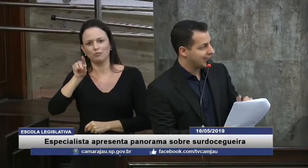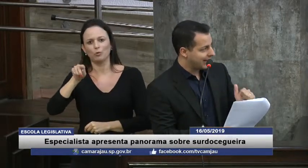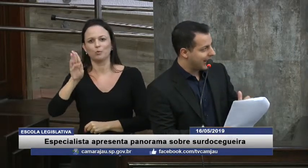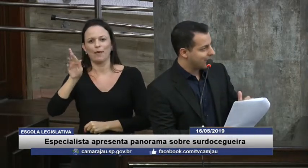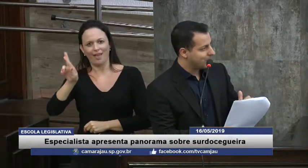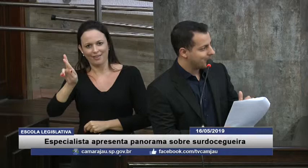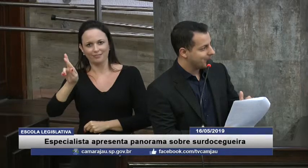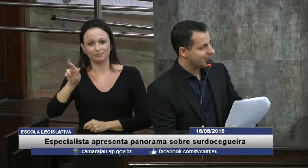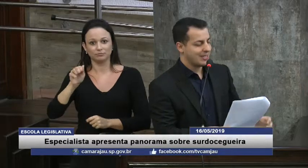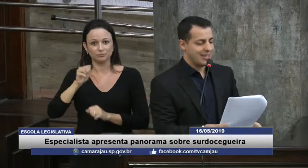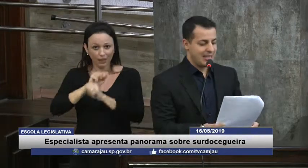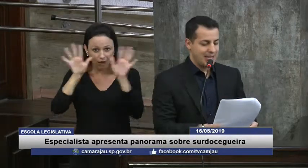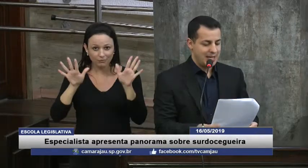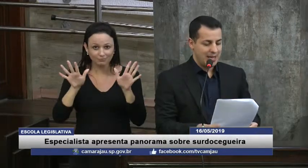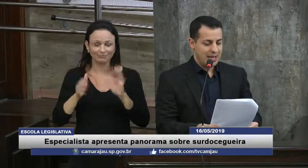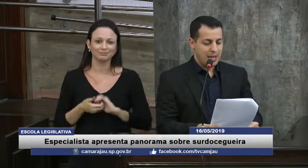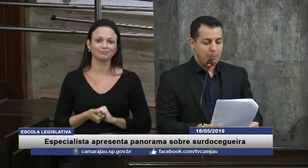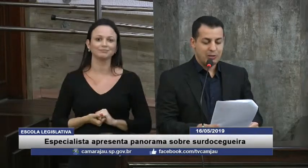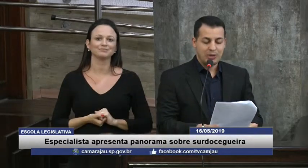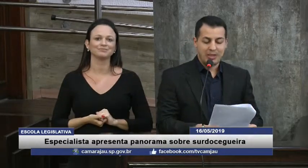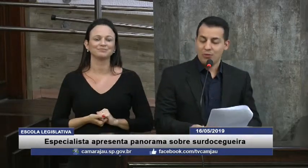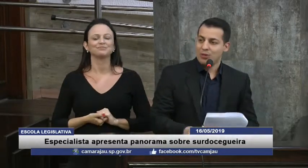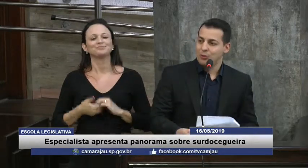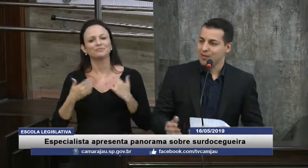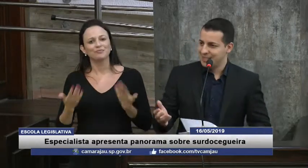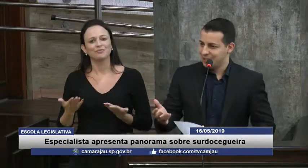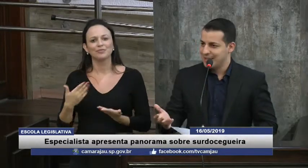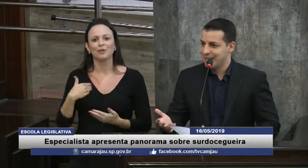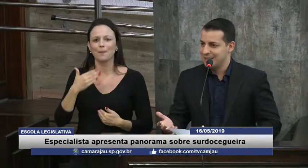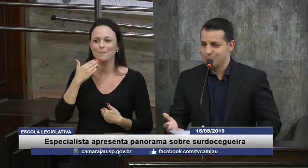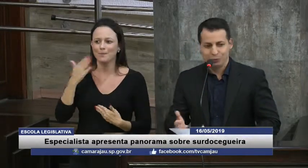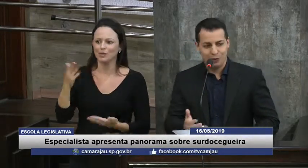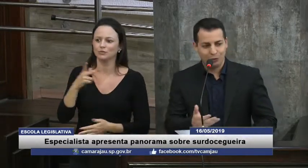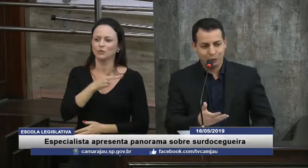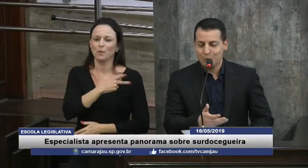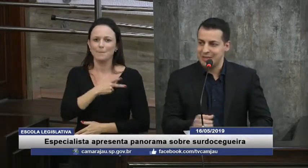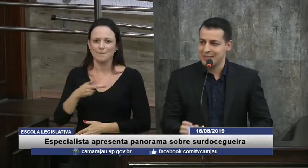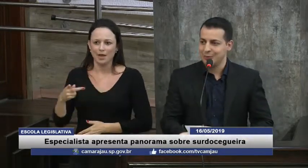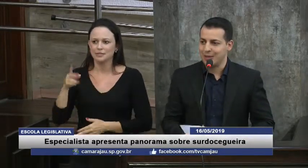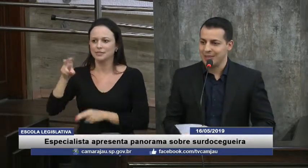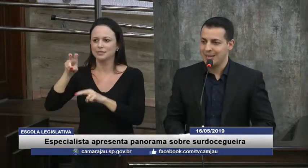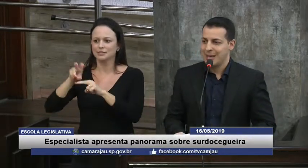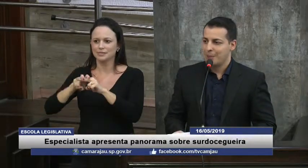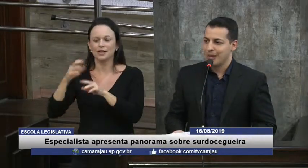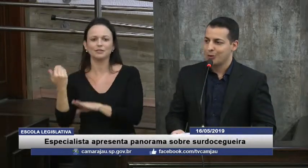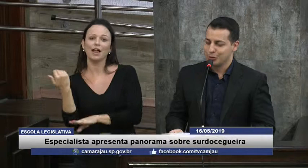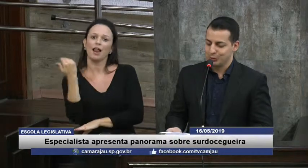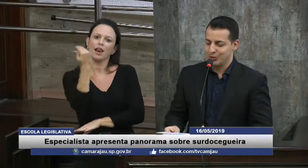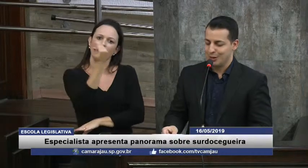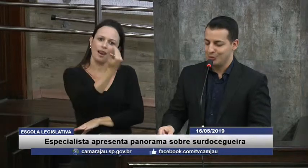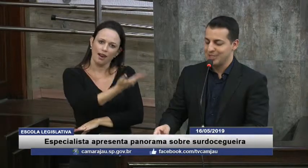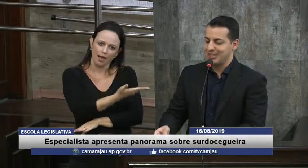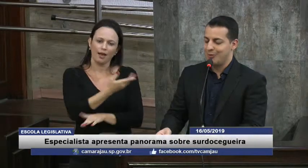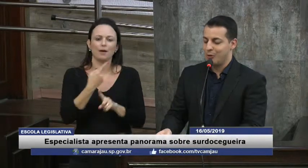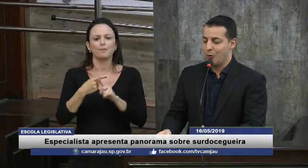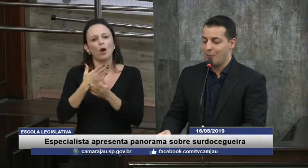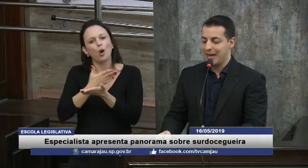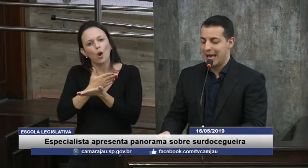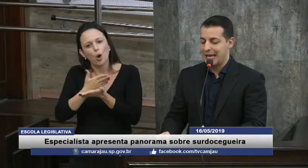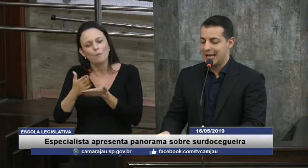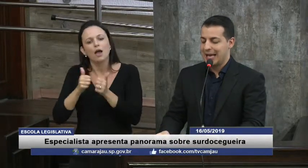câmarajaú@câmarajaú.sp.gov.br. Tá claro? Eu peço, então, que o presidente da casa, por favor, tome assento aqui, para que nós possamos,